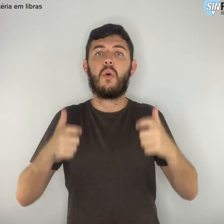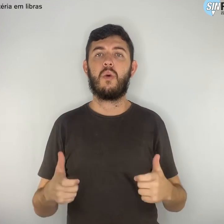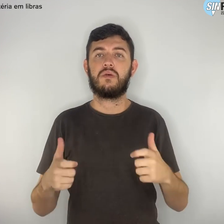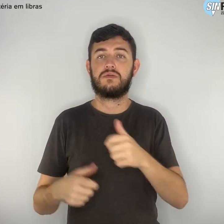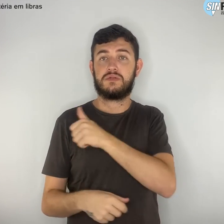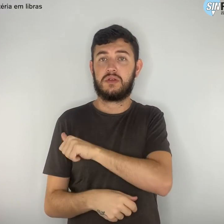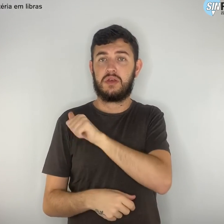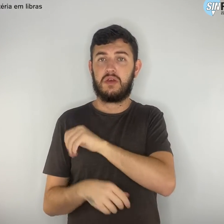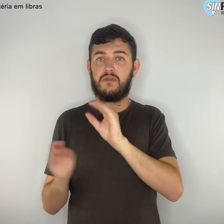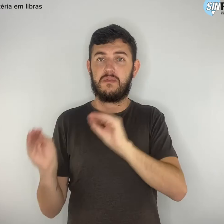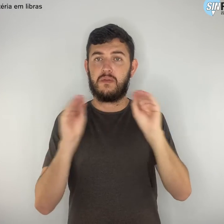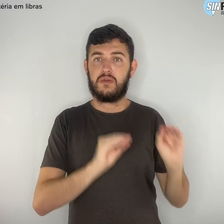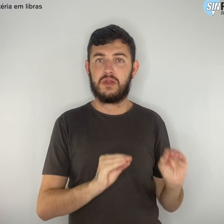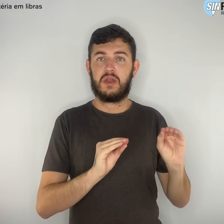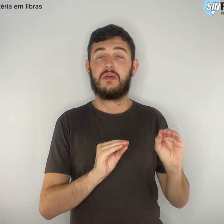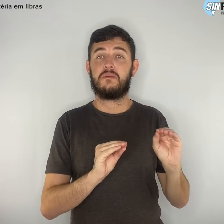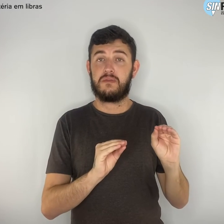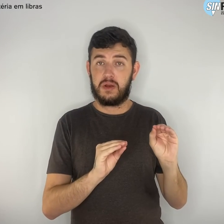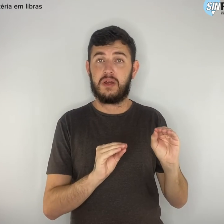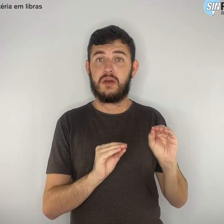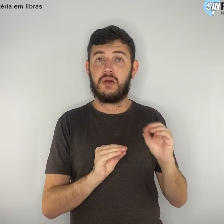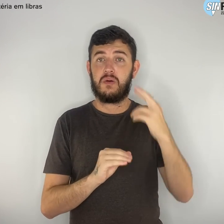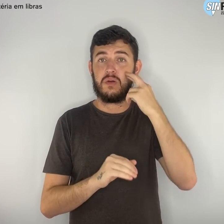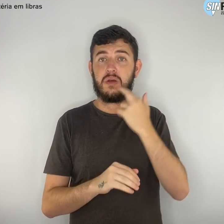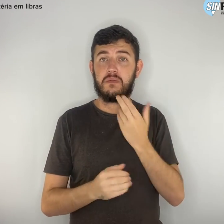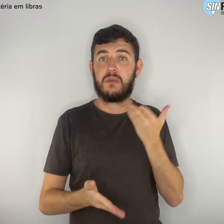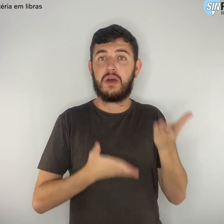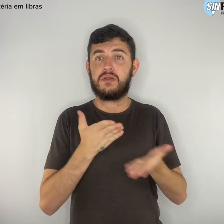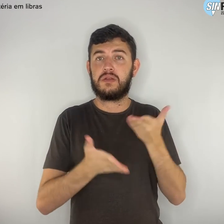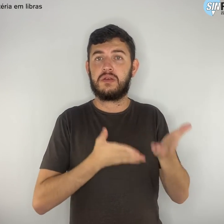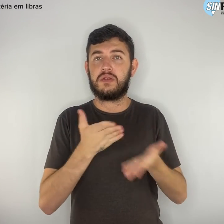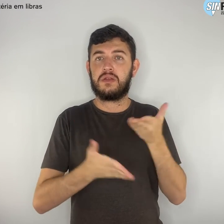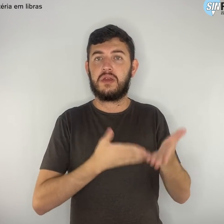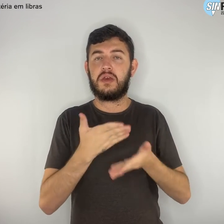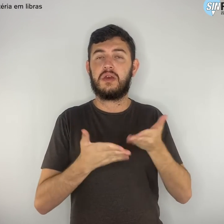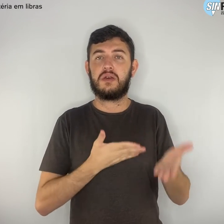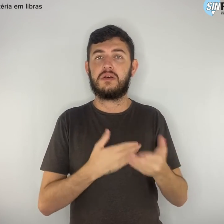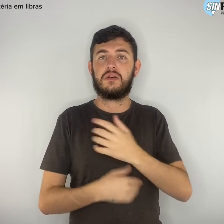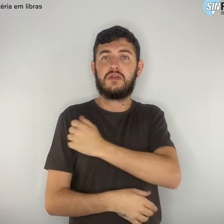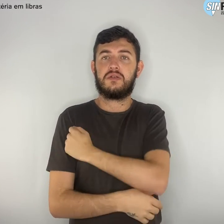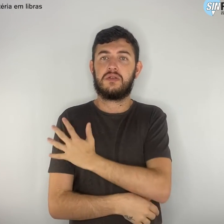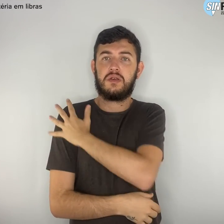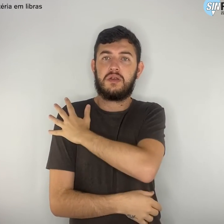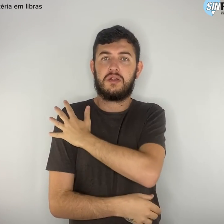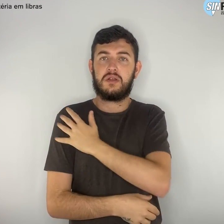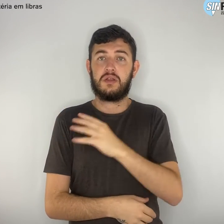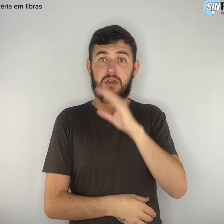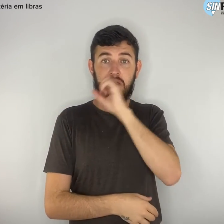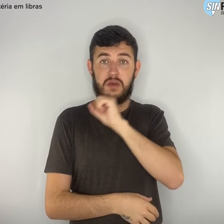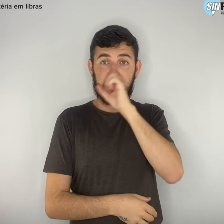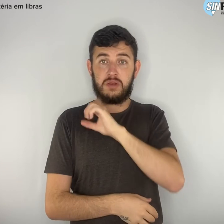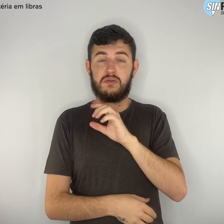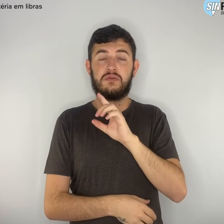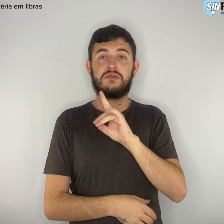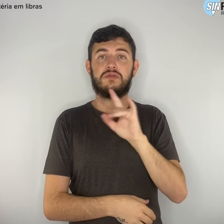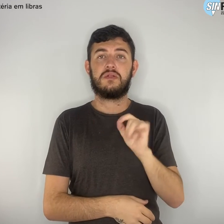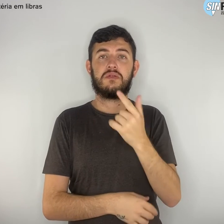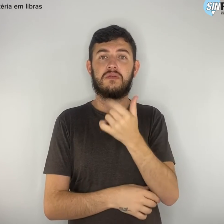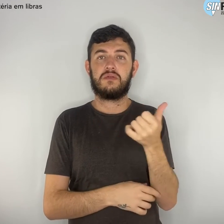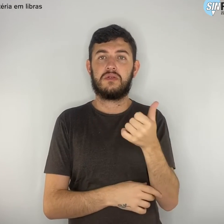atender os Yanomamis. Nesse sábado 21, o governo federal determinou que um grupo de